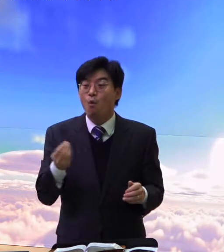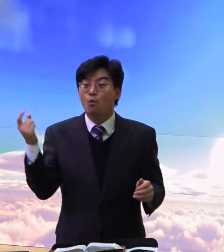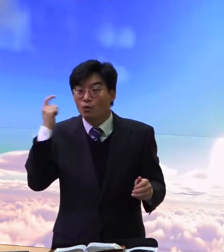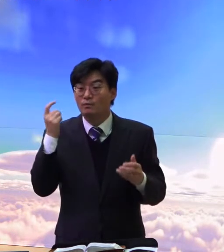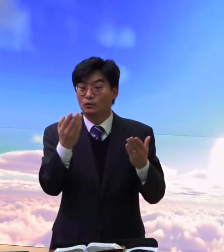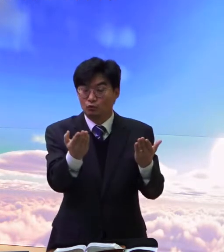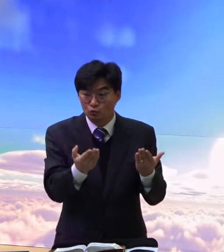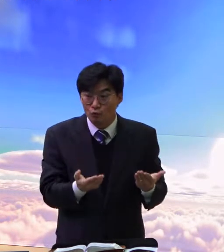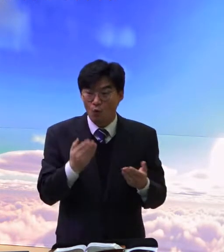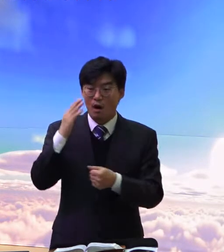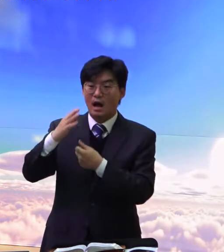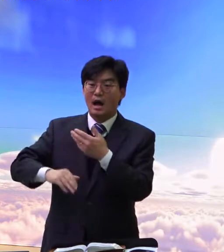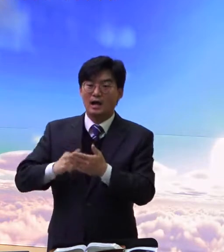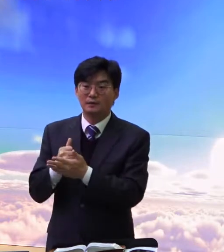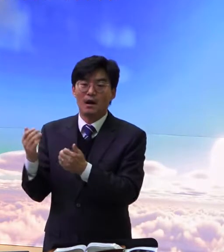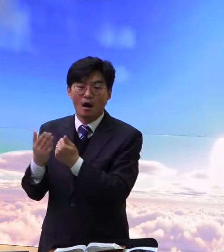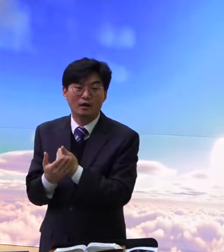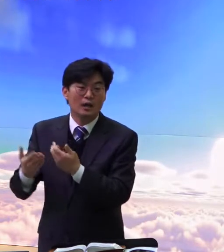주신 이유는